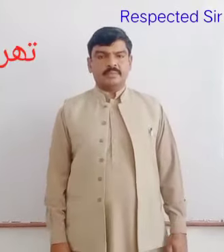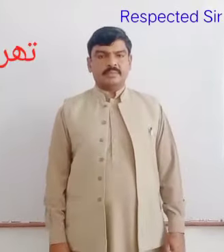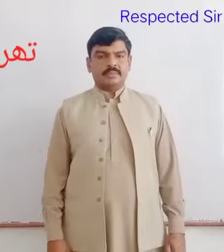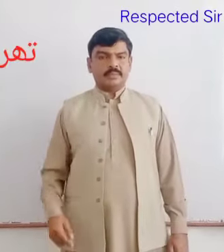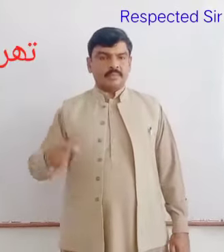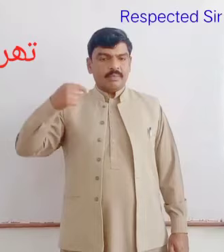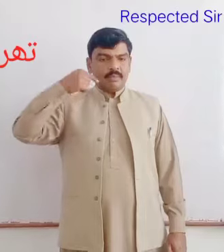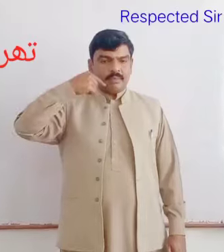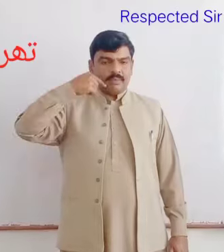थर्मामीटर,